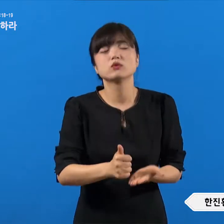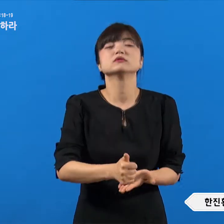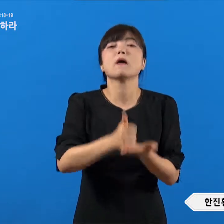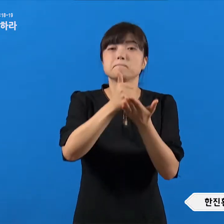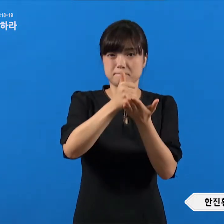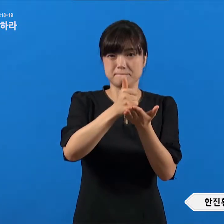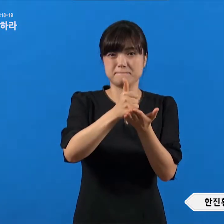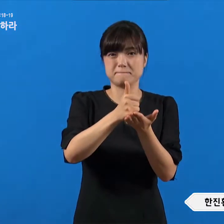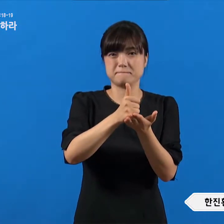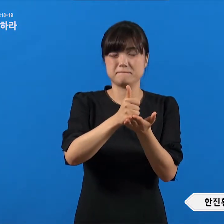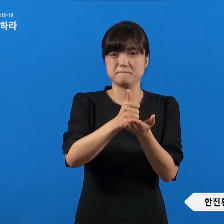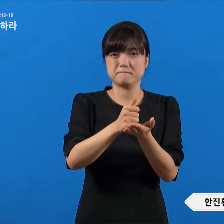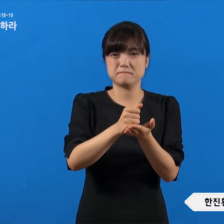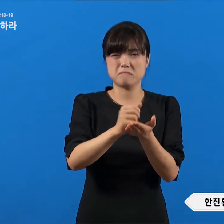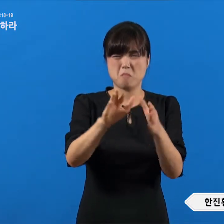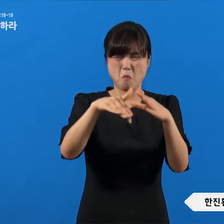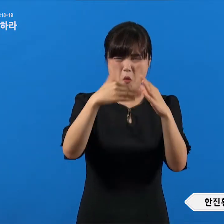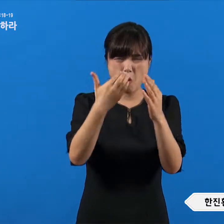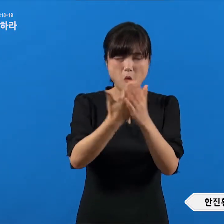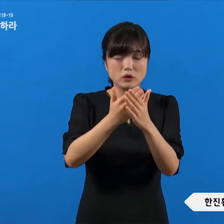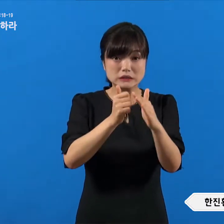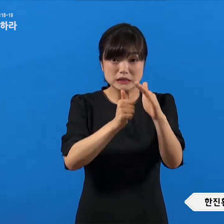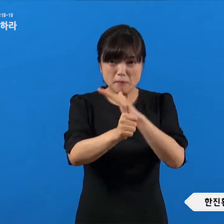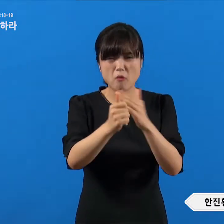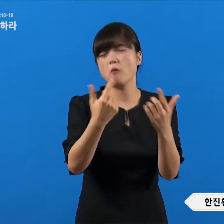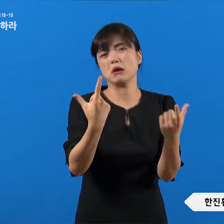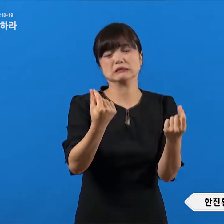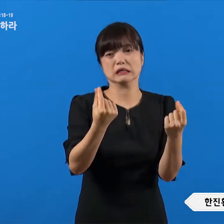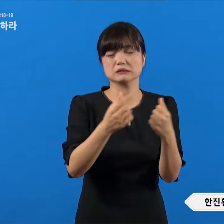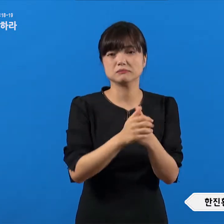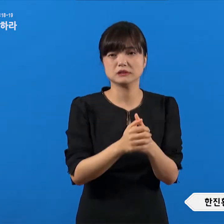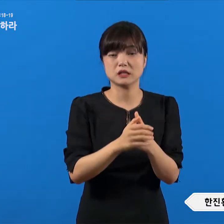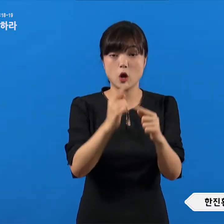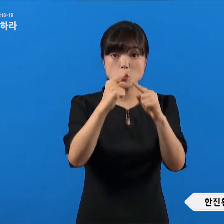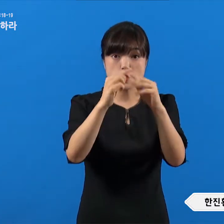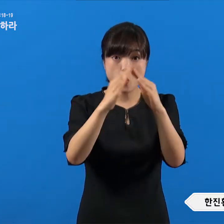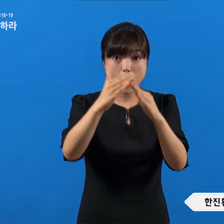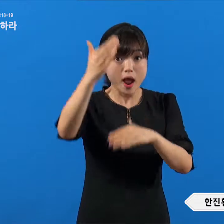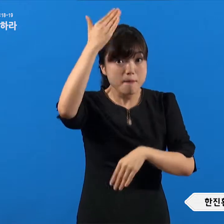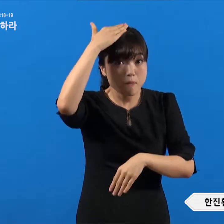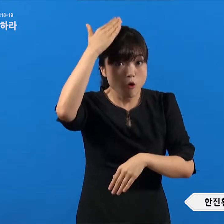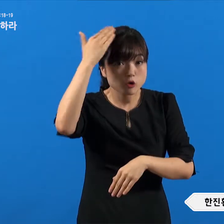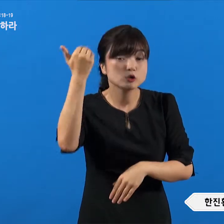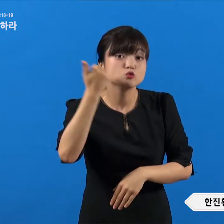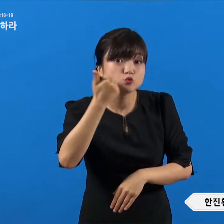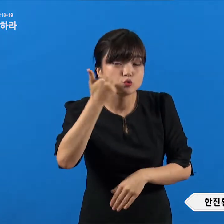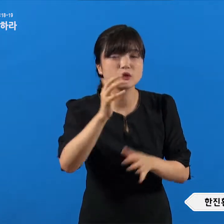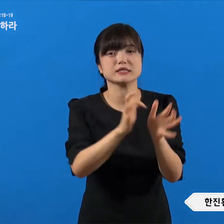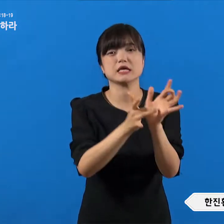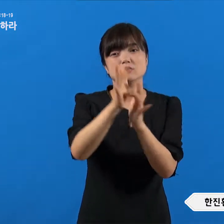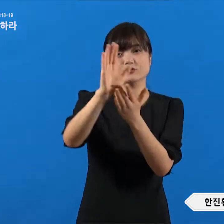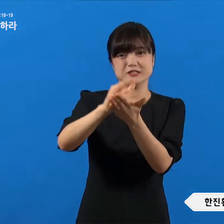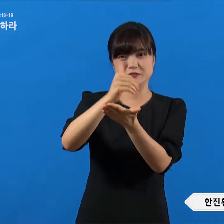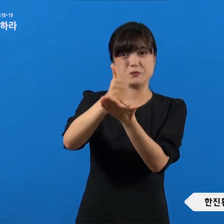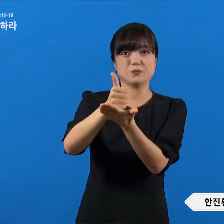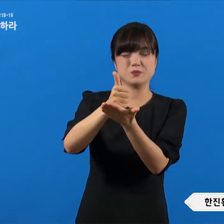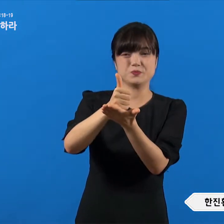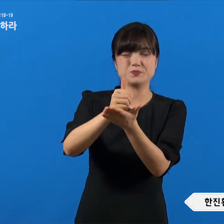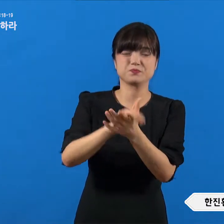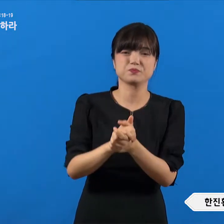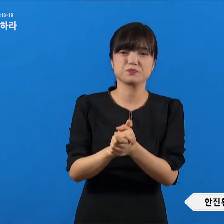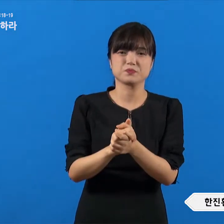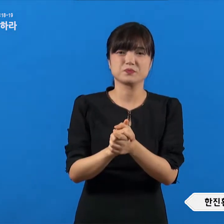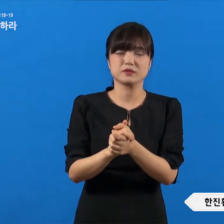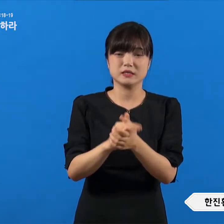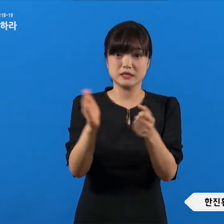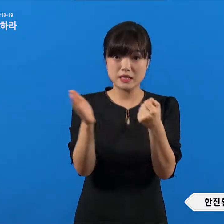자리입니다. 모든 머리가 다 그렇습니다. 교회의 머리는 예수 그리스도시지요.